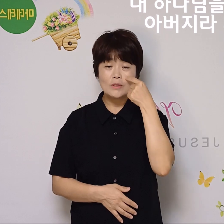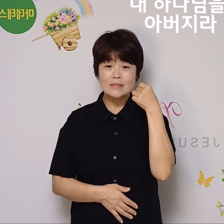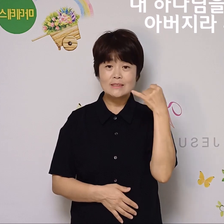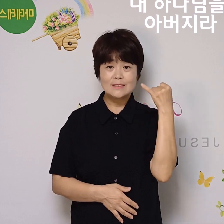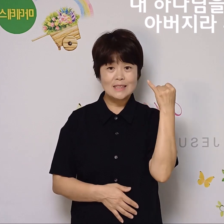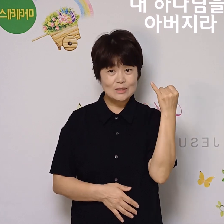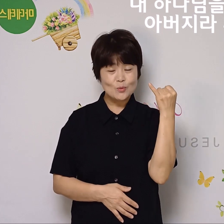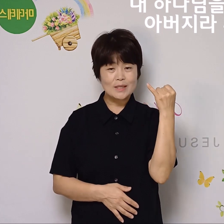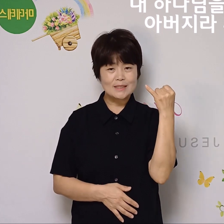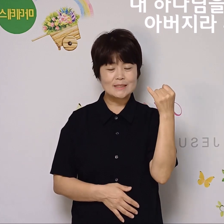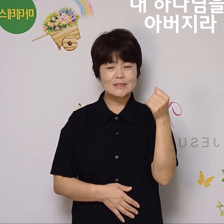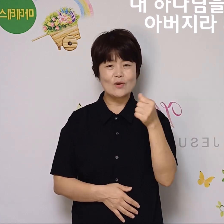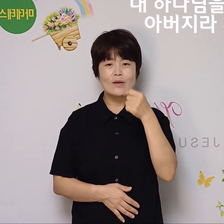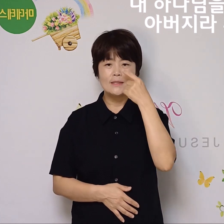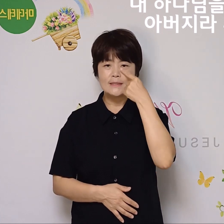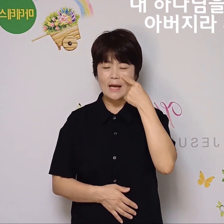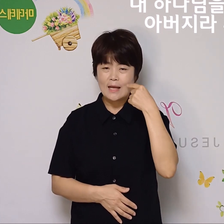어머니는 새끼손가락이겠죠. 자,